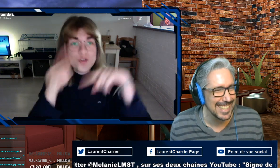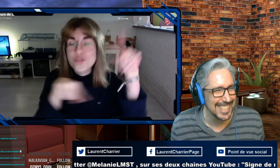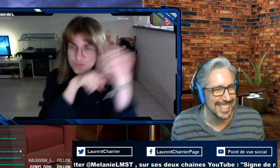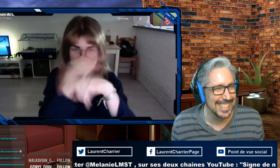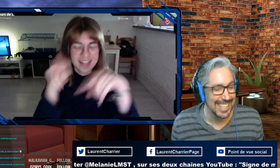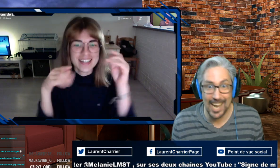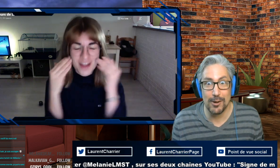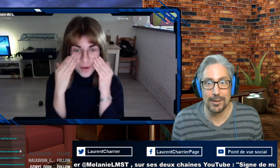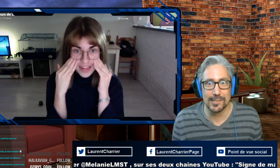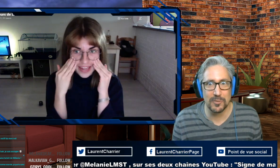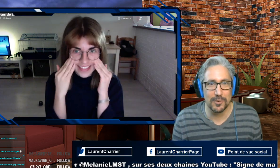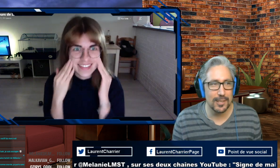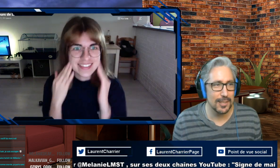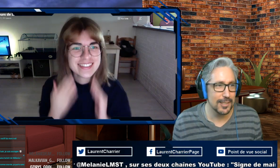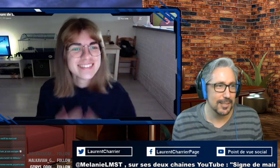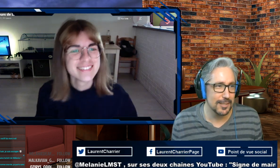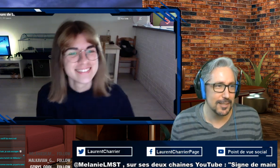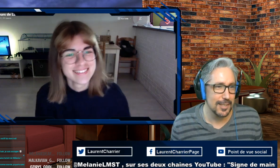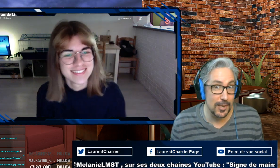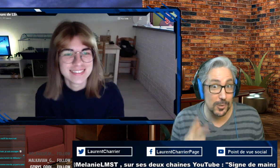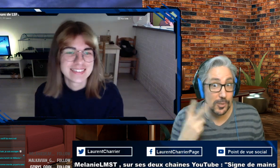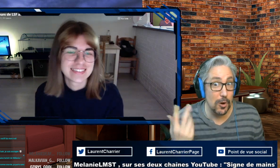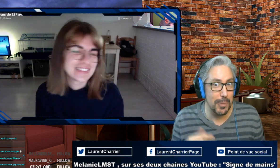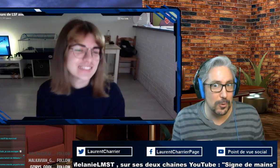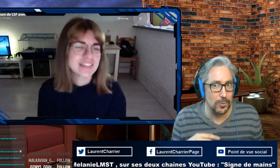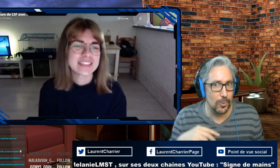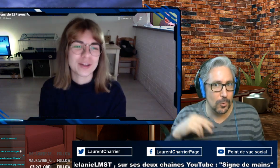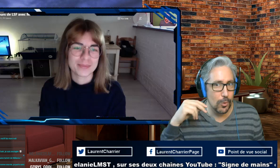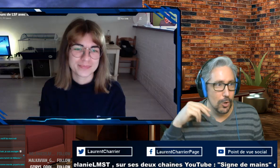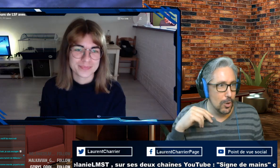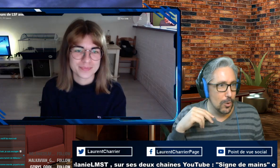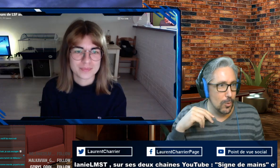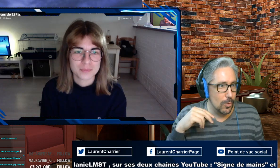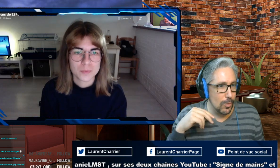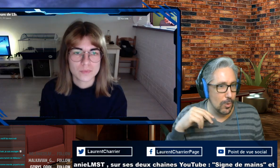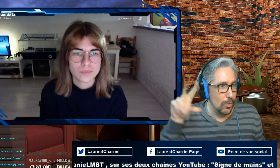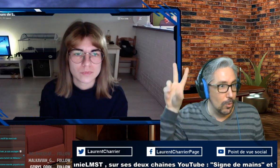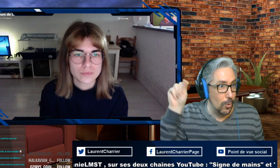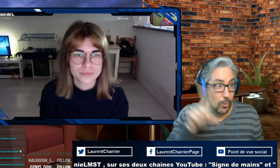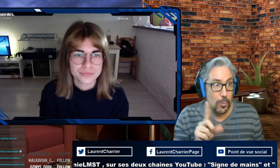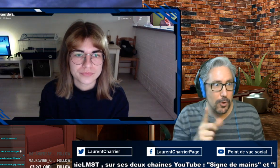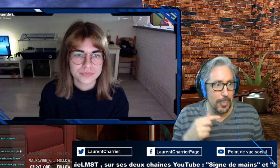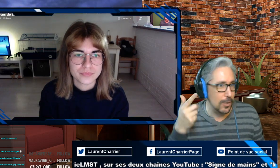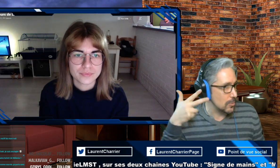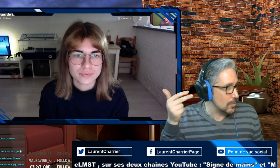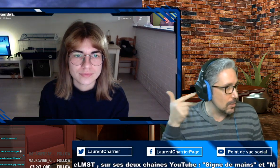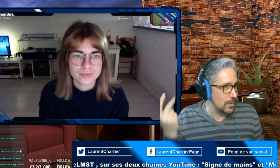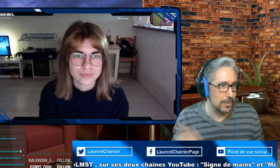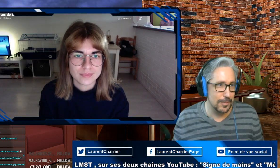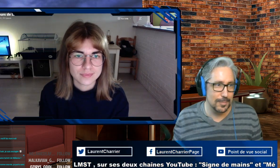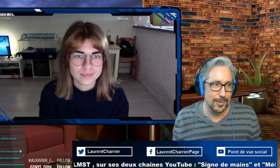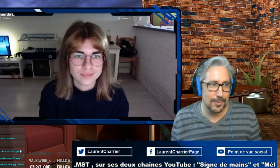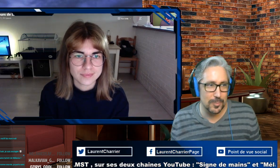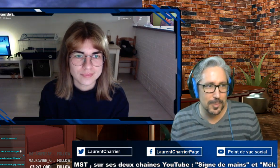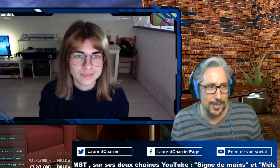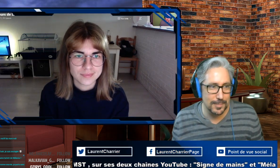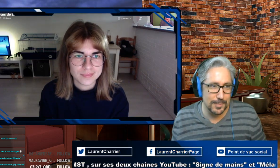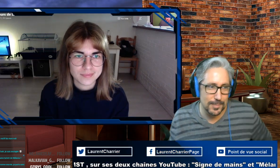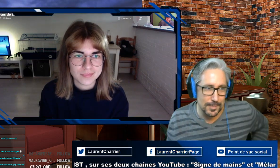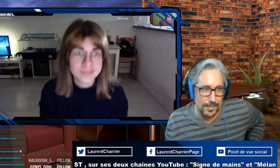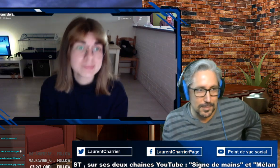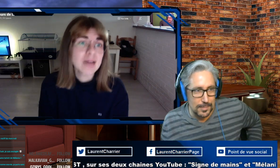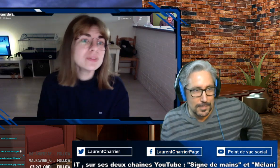T'es... Ah ouais, là, c'est fou. Et on se rend pas compte, on comprend pas quand on est entendant. On comprend